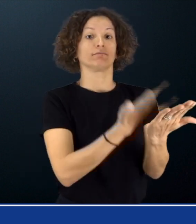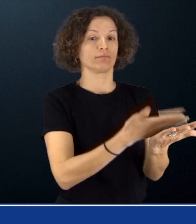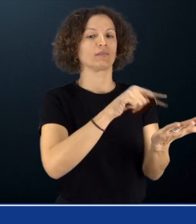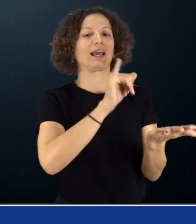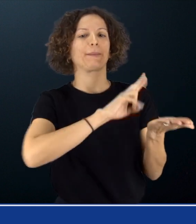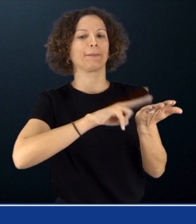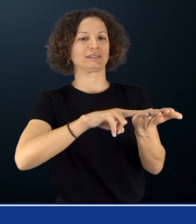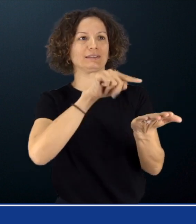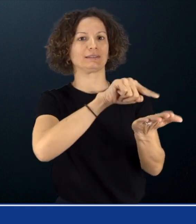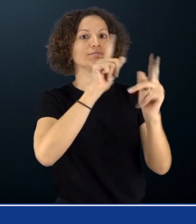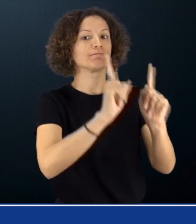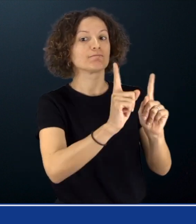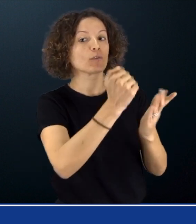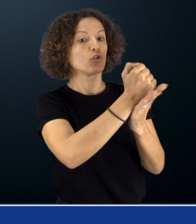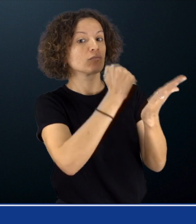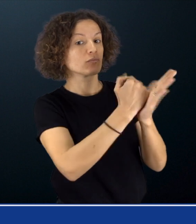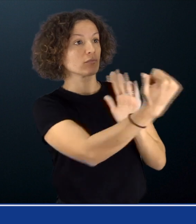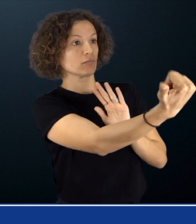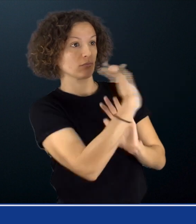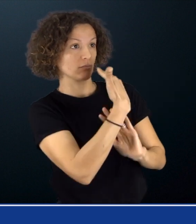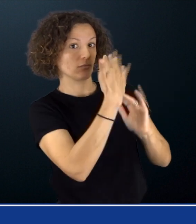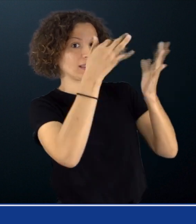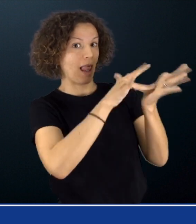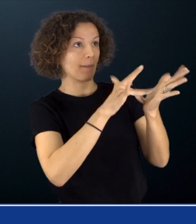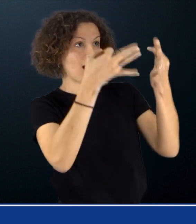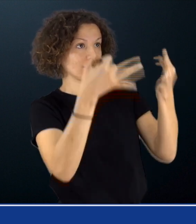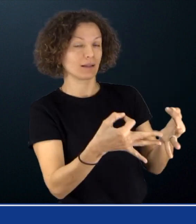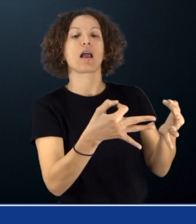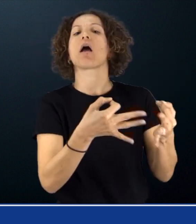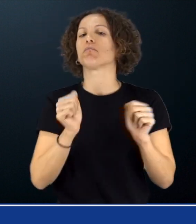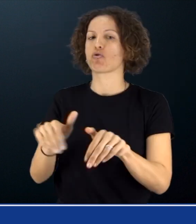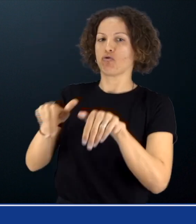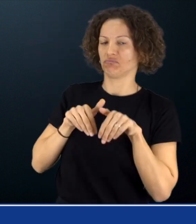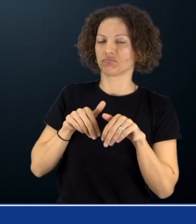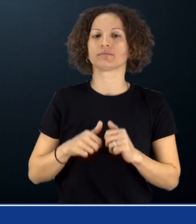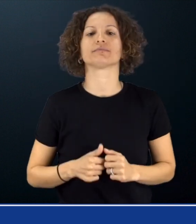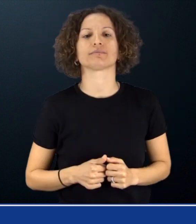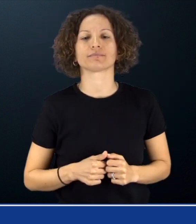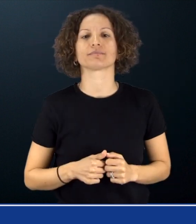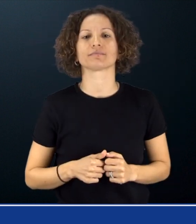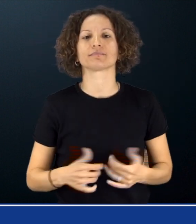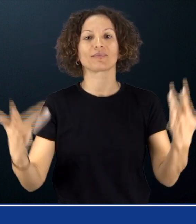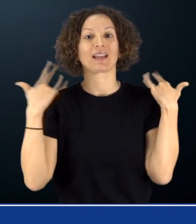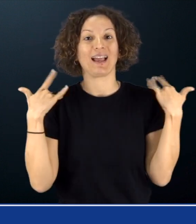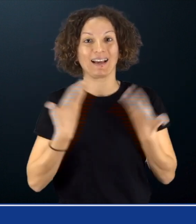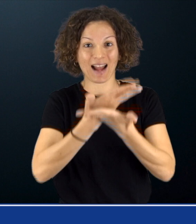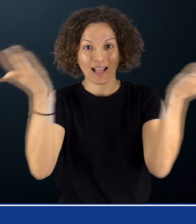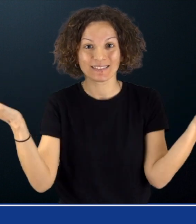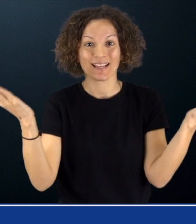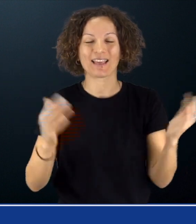appena saranno adeguate le procedure informatiche. Gli autonomi possono astenersi dal lavoro, presentando domanda all'Inps, in un secondo